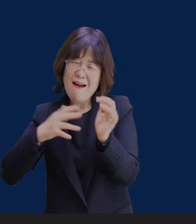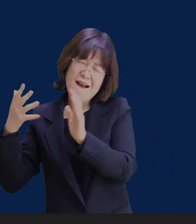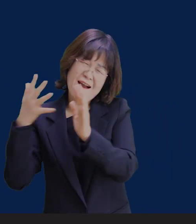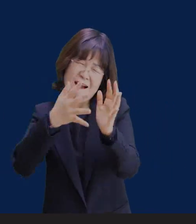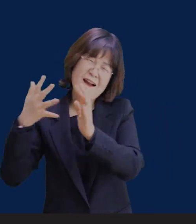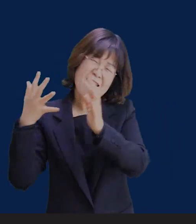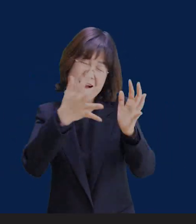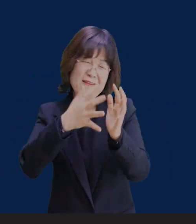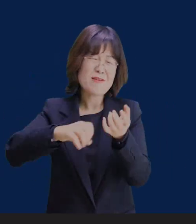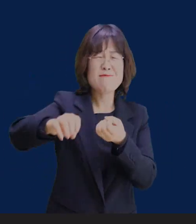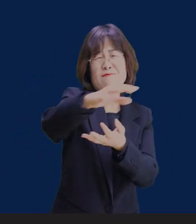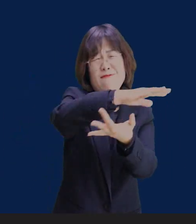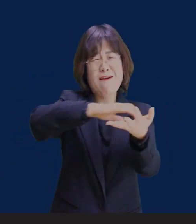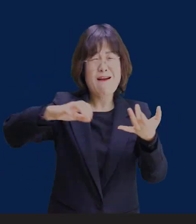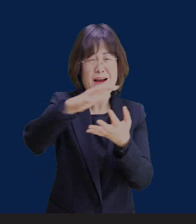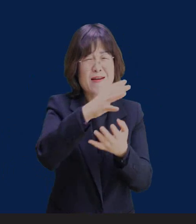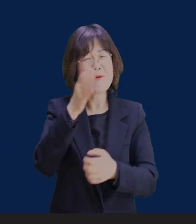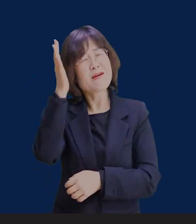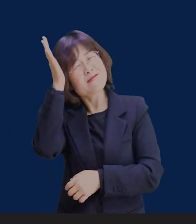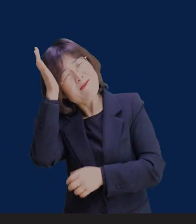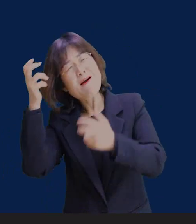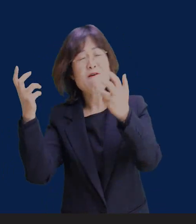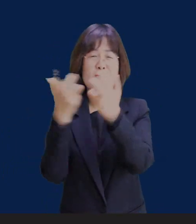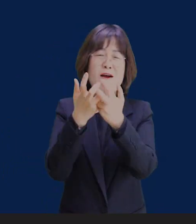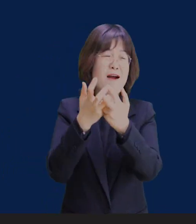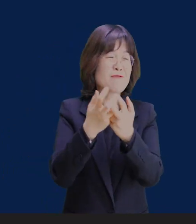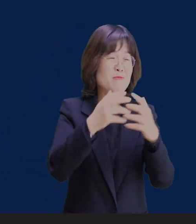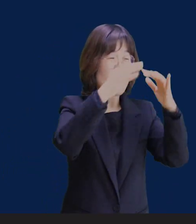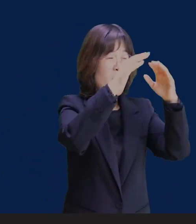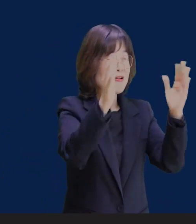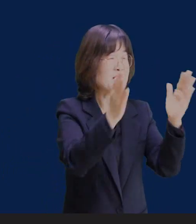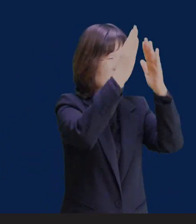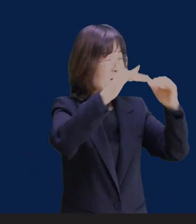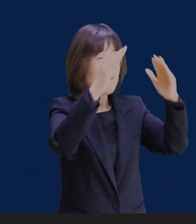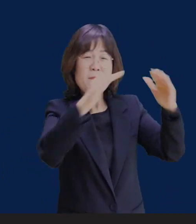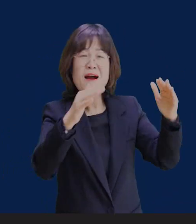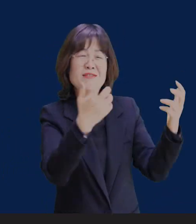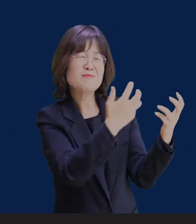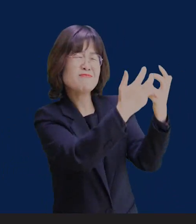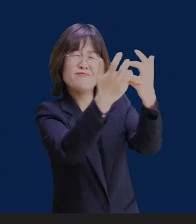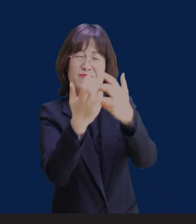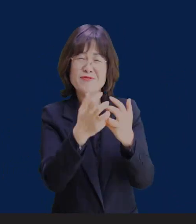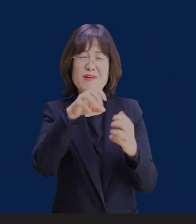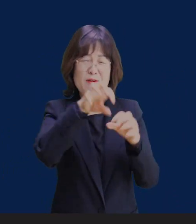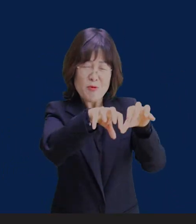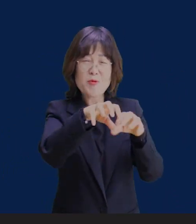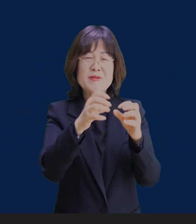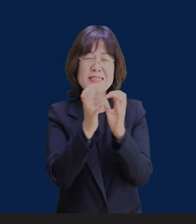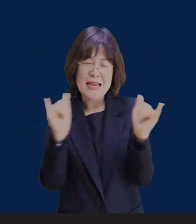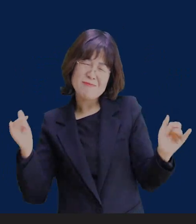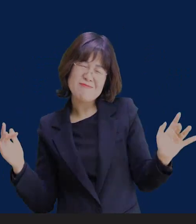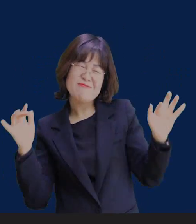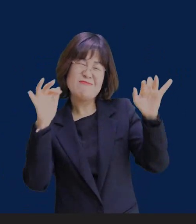만원을 이루고 빈터마다 순례객들이 친 텐트로 온 예루살렘은 발 디딜 틈 없이